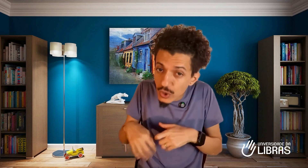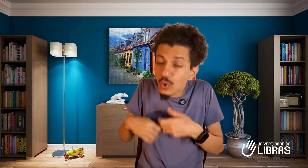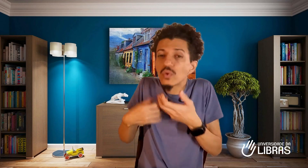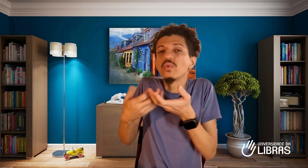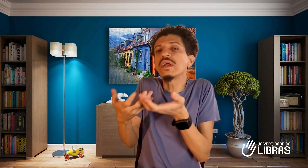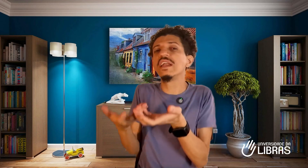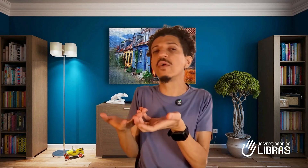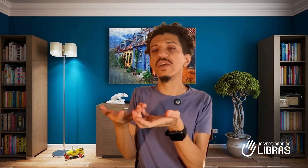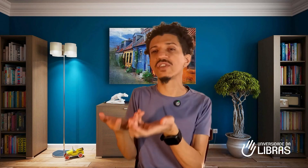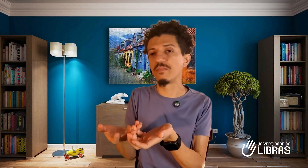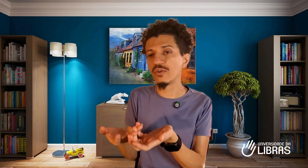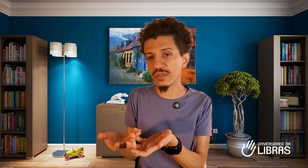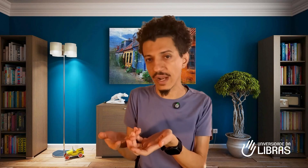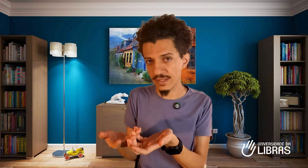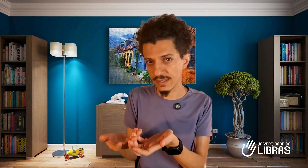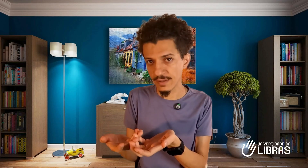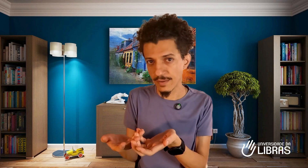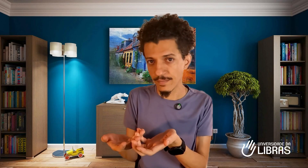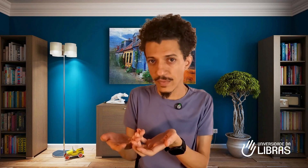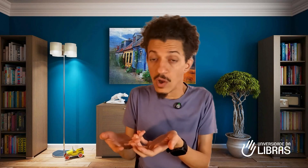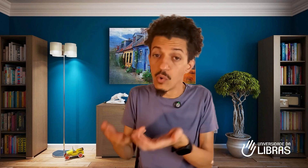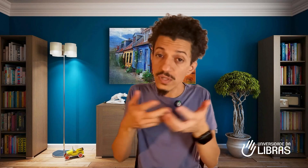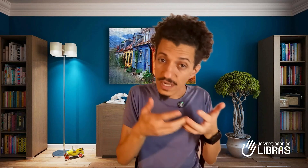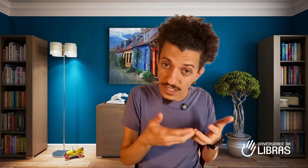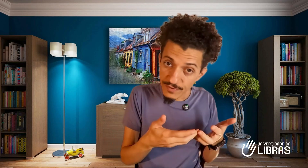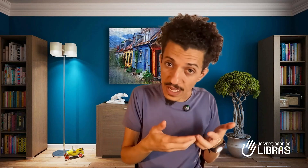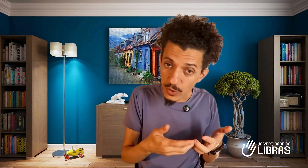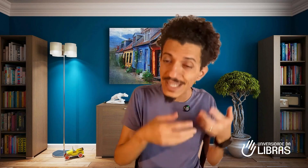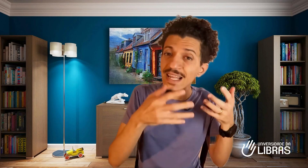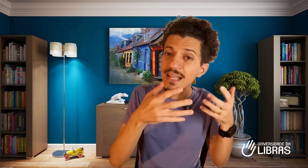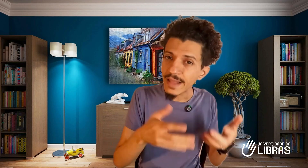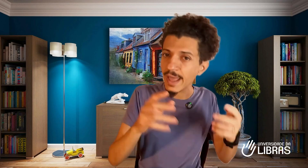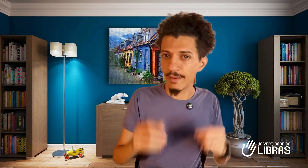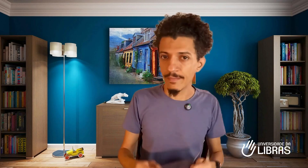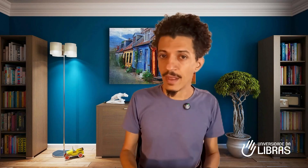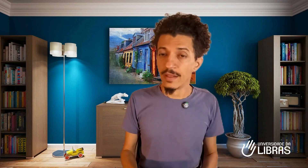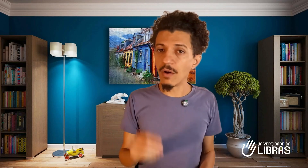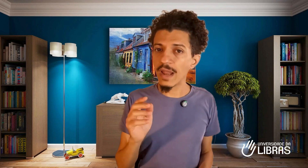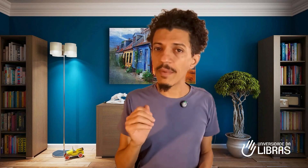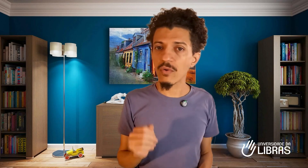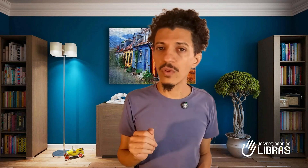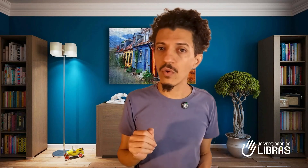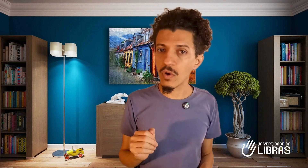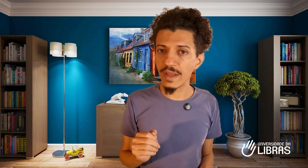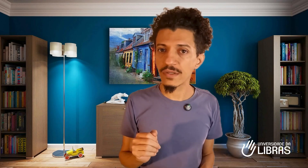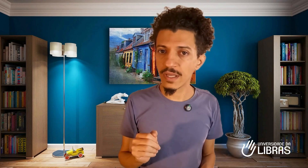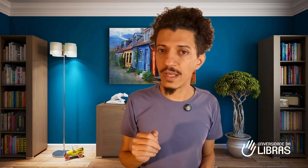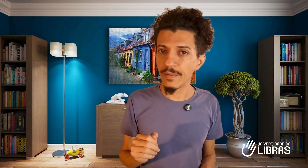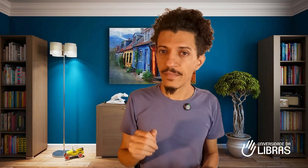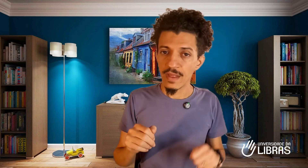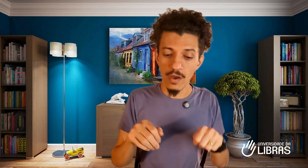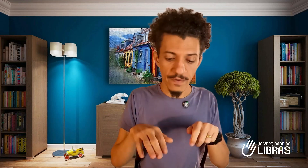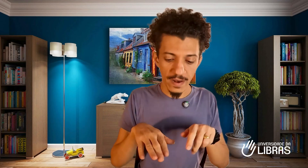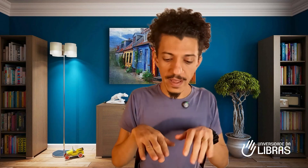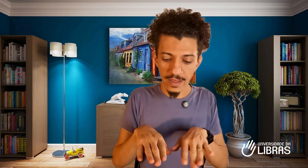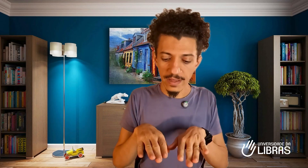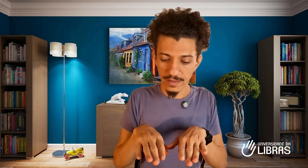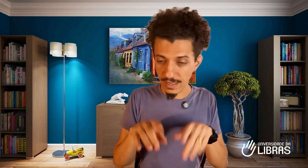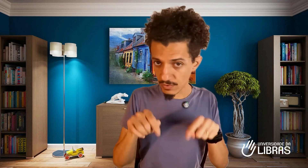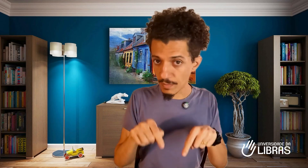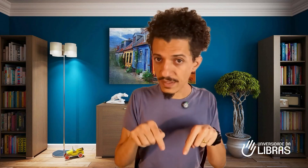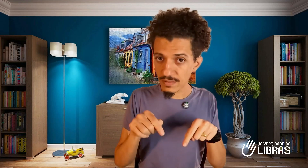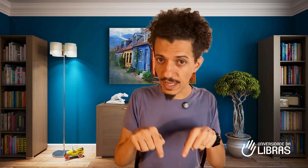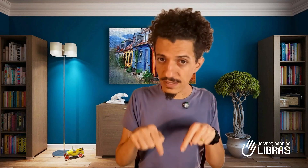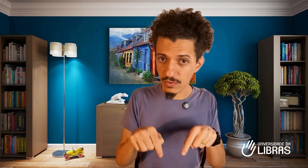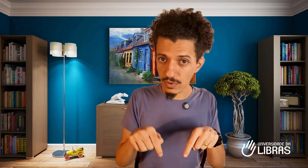uma estrutura linguística por detrás. Os classificadores têm. Então, lembra quando no começo aqui eu falei,